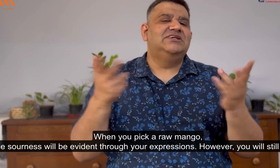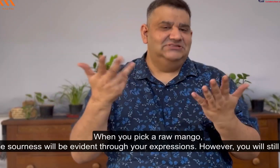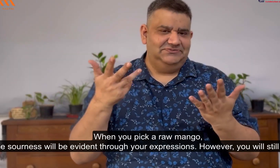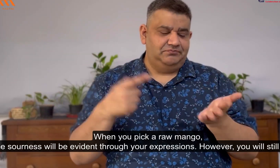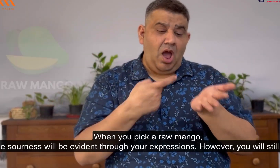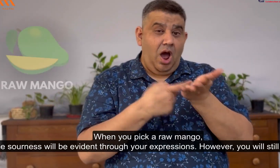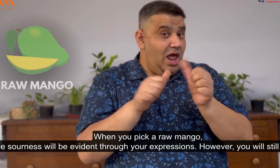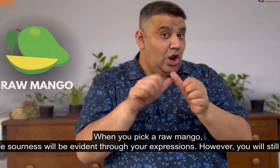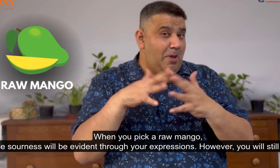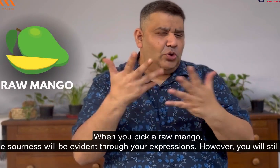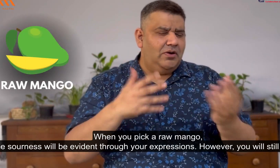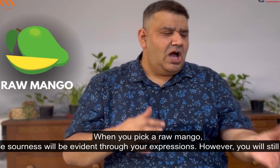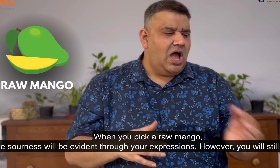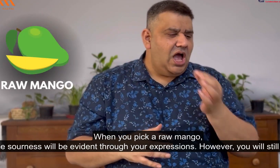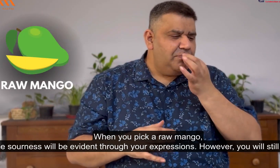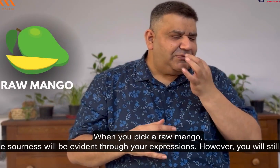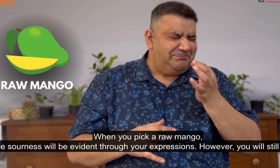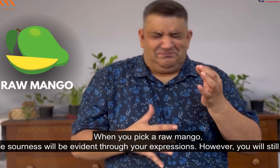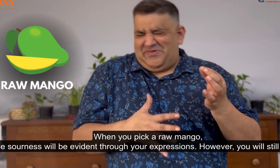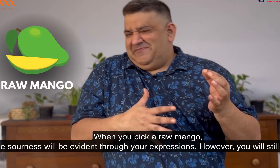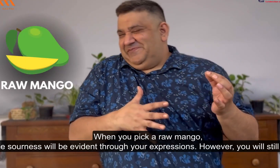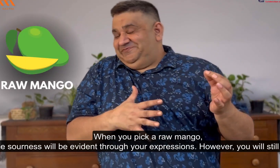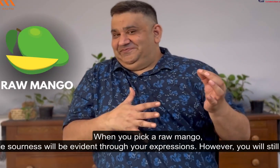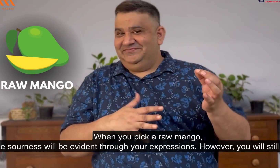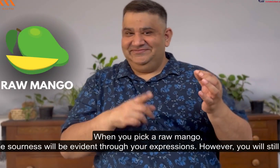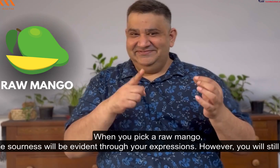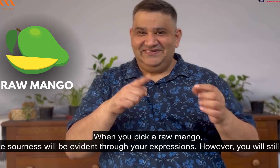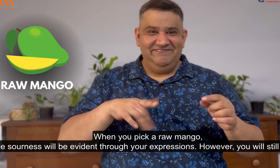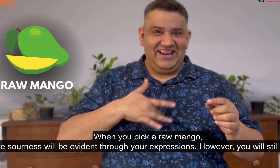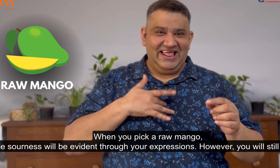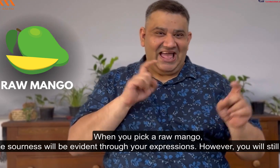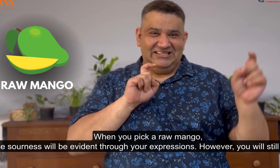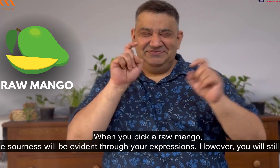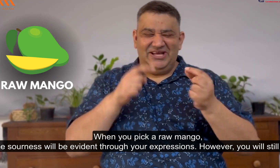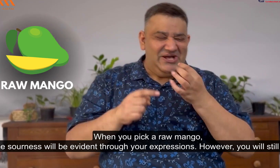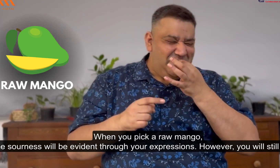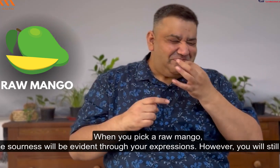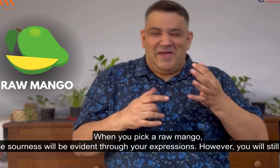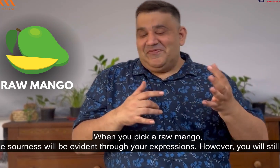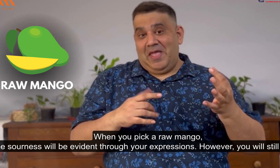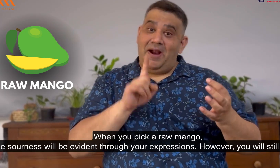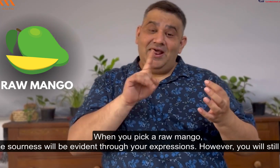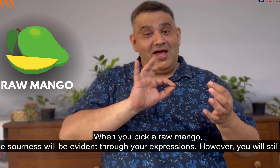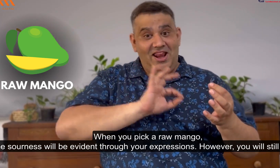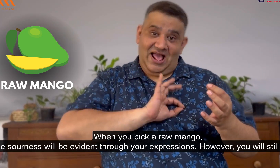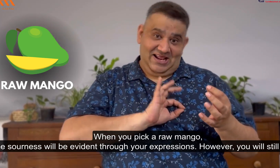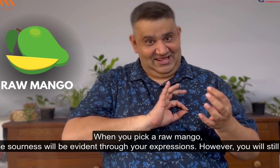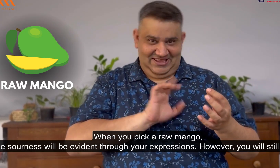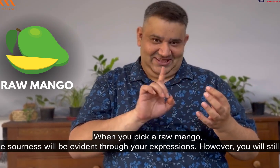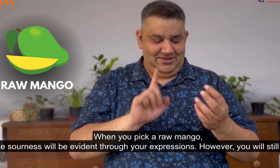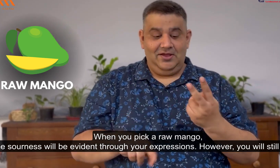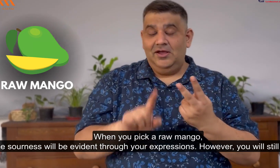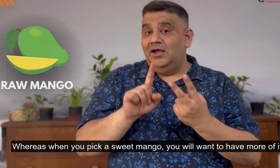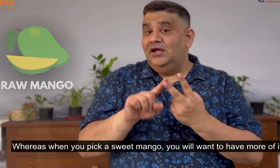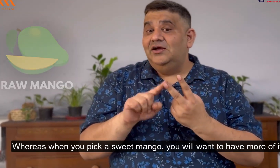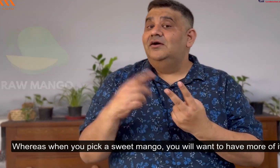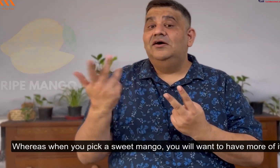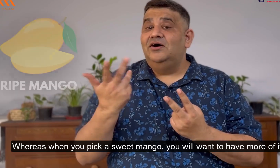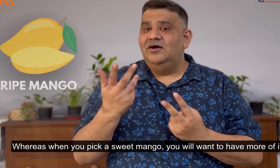जब आप कच्चा आम चुनते हैं तो इसका खट्टापन आपके हाव भाव में साफ झलकेगा, हालांकि फिर भी आपको यह पसंद